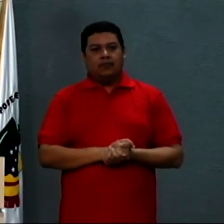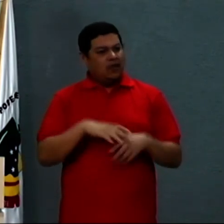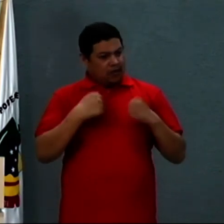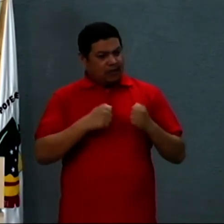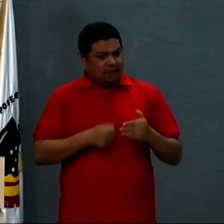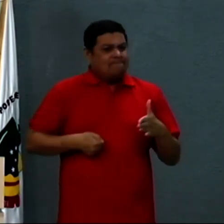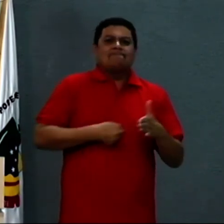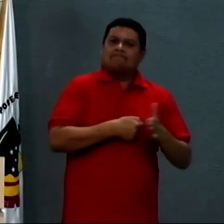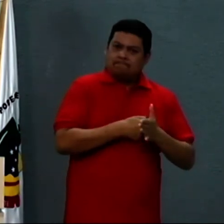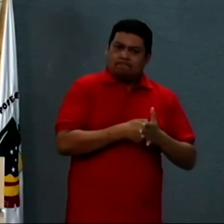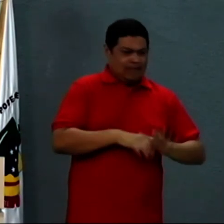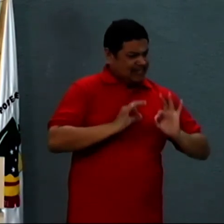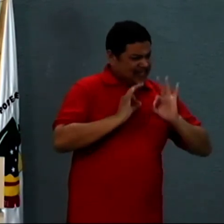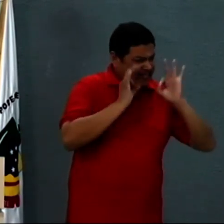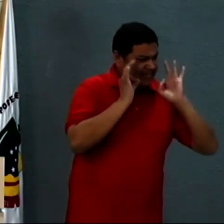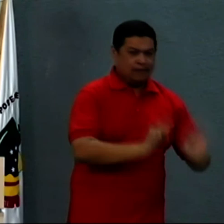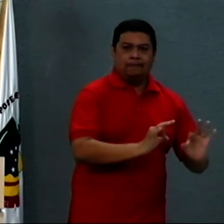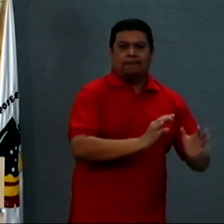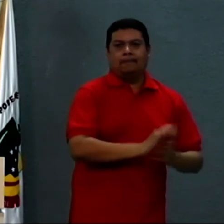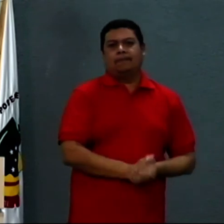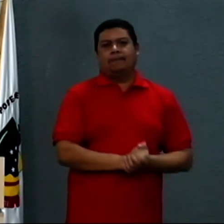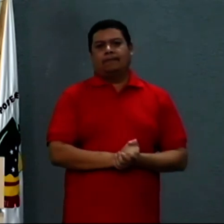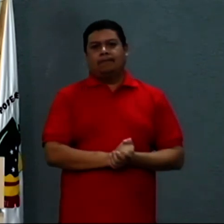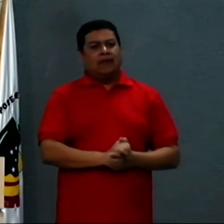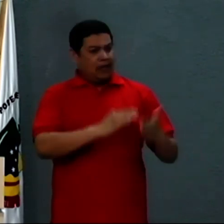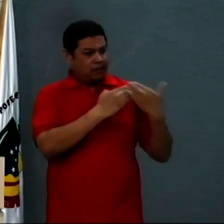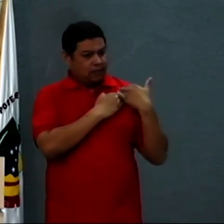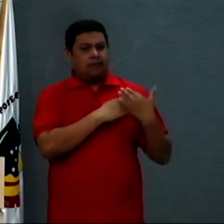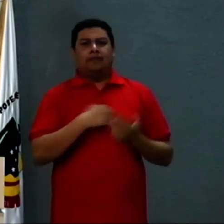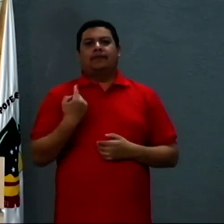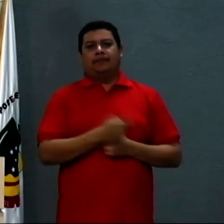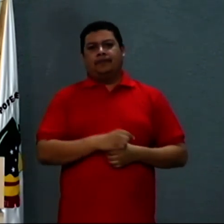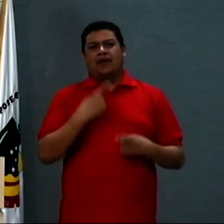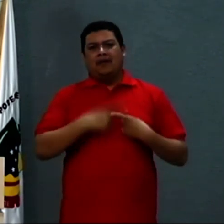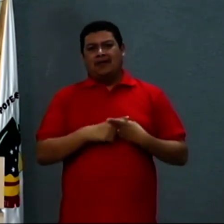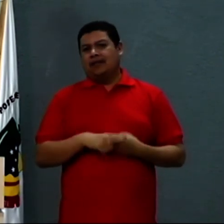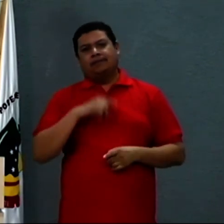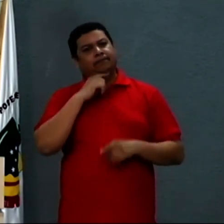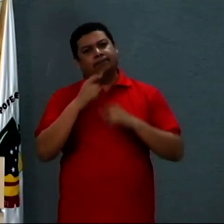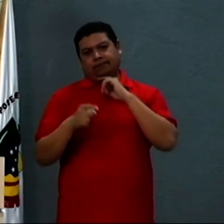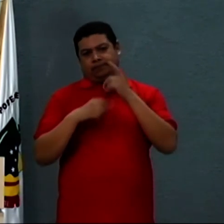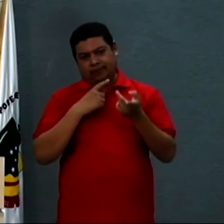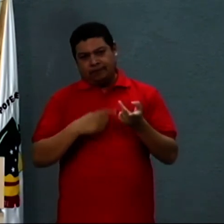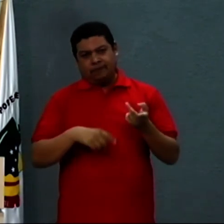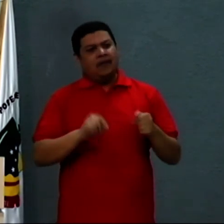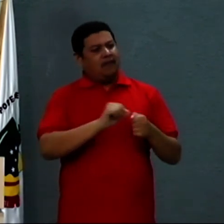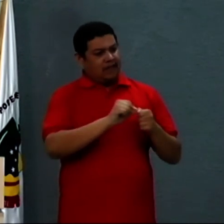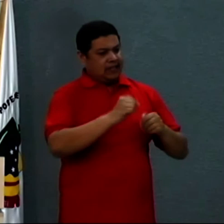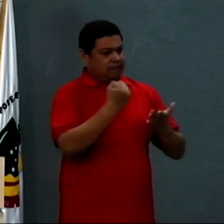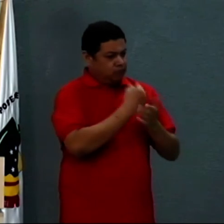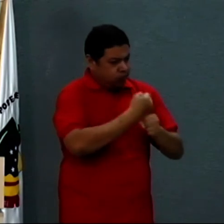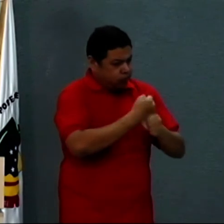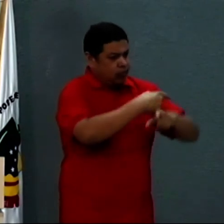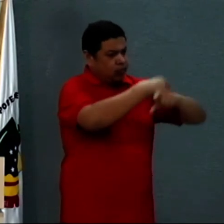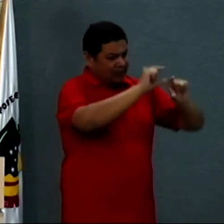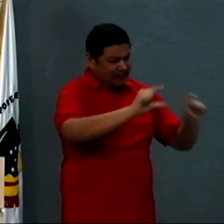esse trabalho como está sendo feito, não deixar só por conta da empresa também, não. É vergonhoso ver todo esse trabalho refazendo e refazendo mais pouco do que